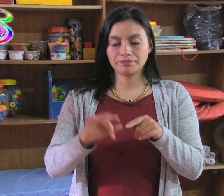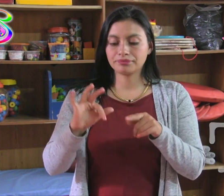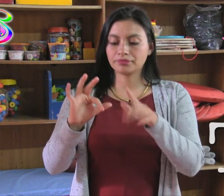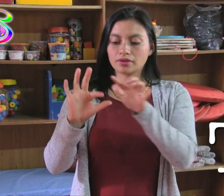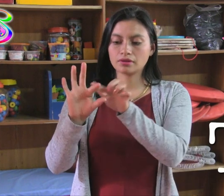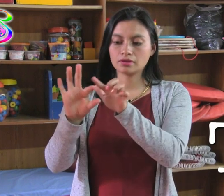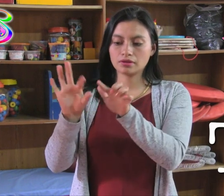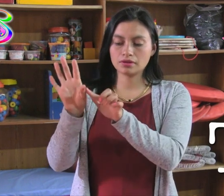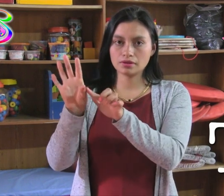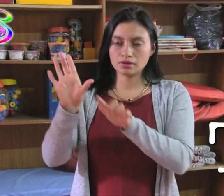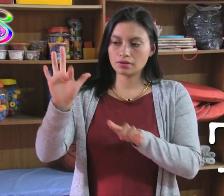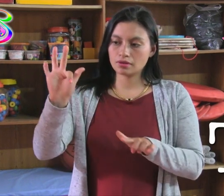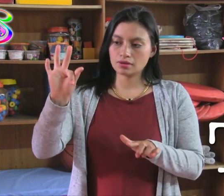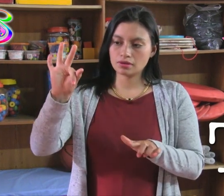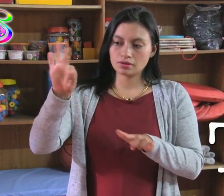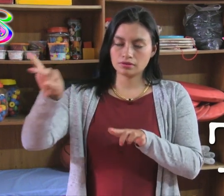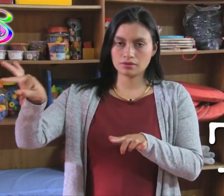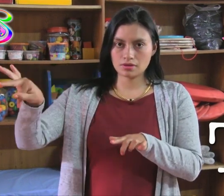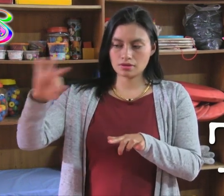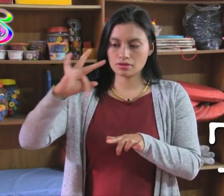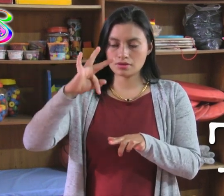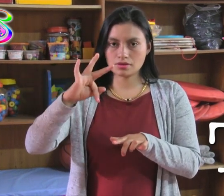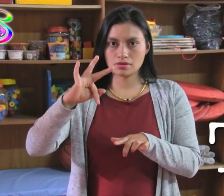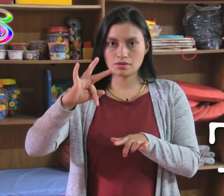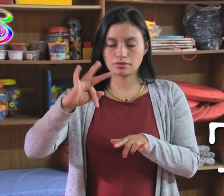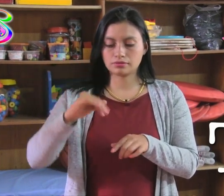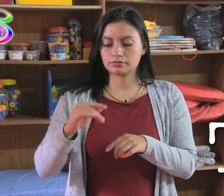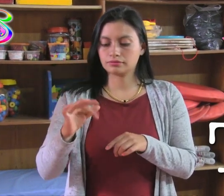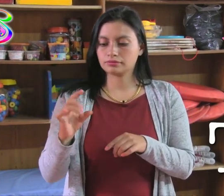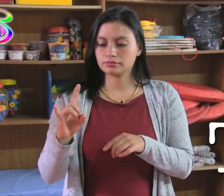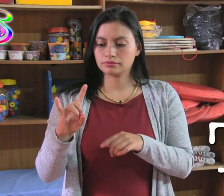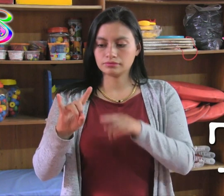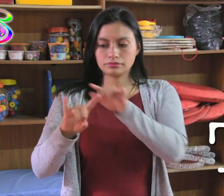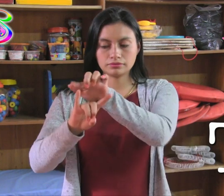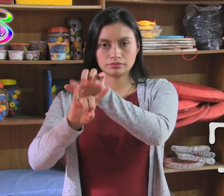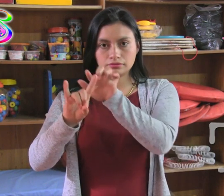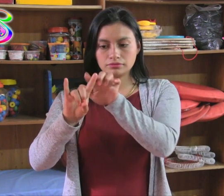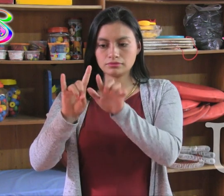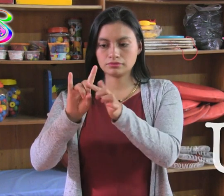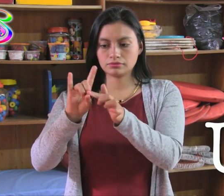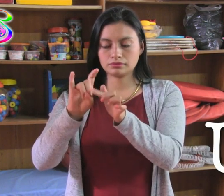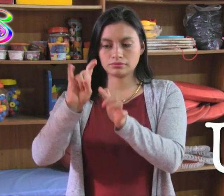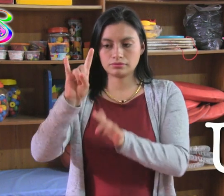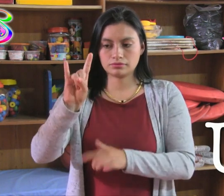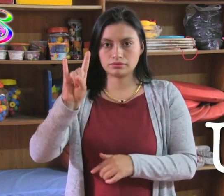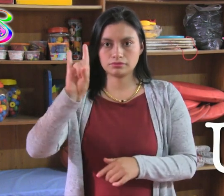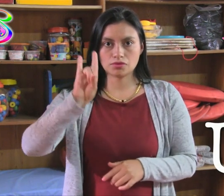La letra T, cruzamos el dedo índice y pulgar, mostrando la palma de la mano. Letra U, palma hacia